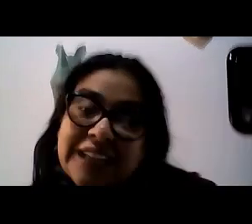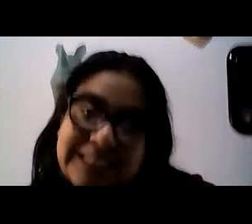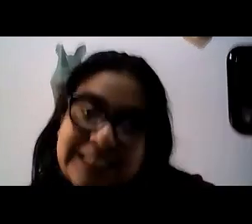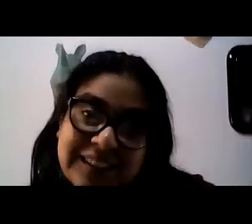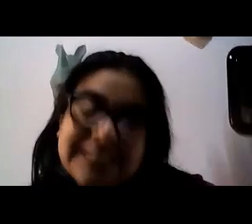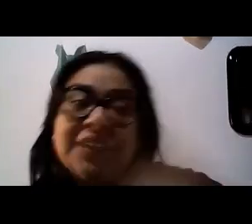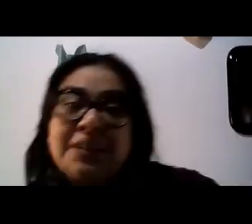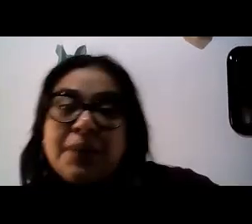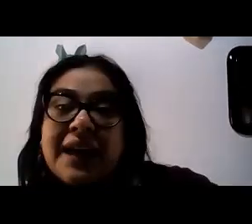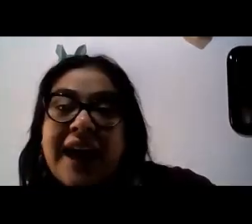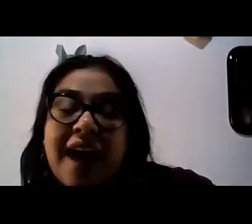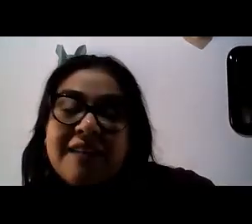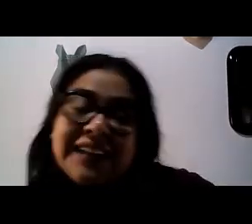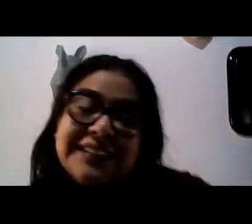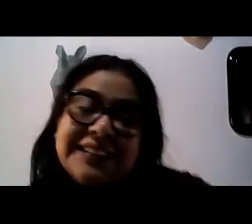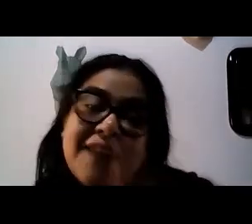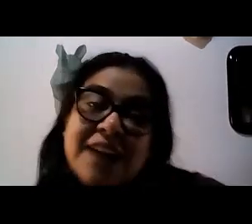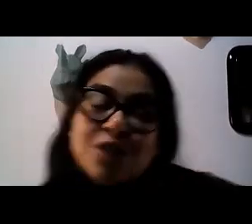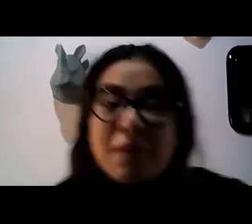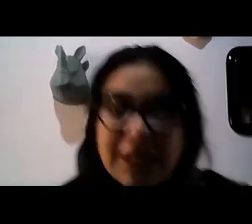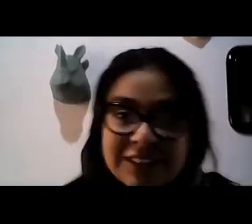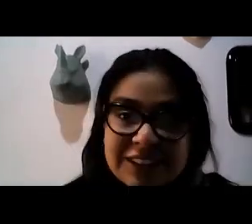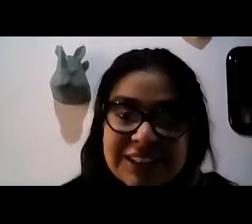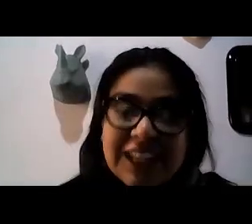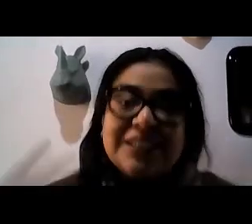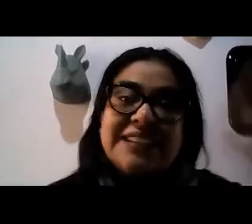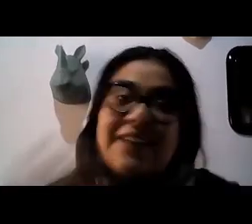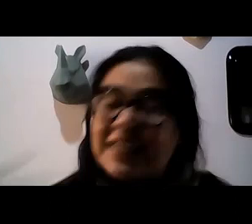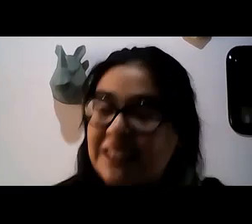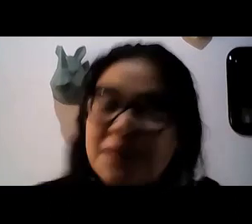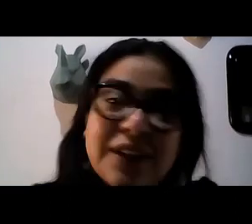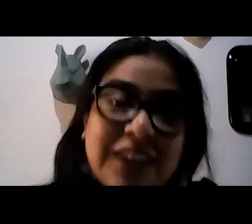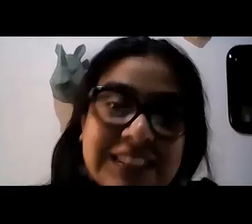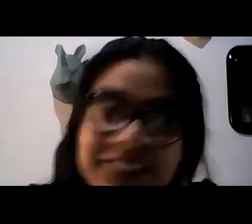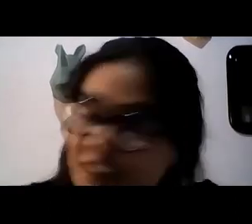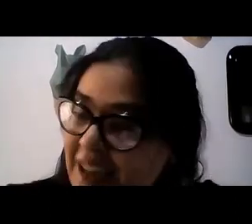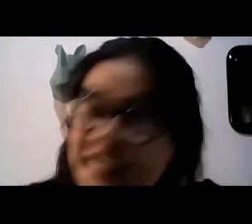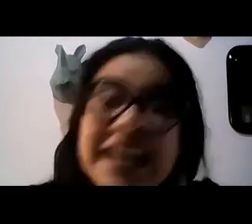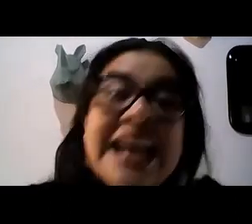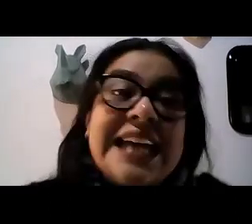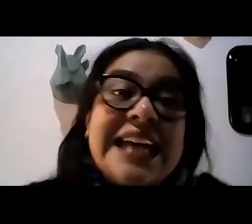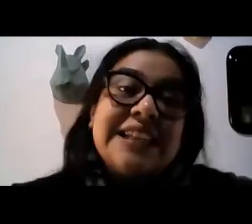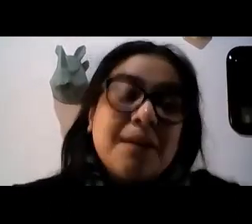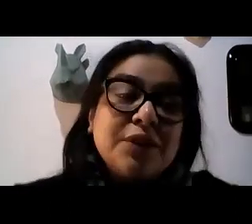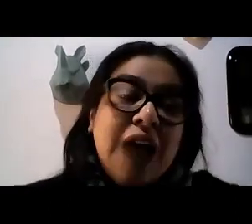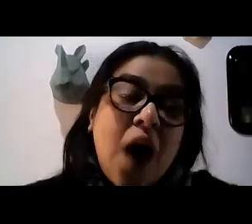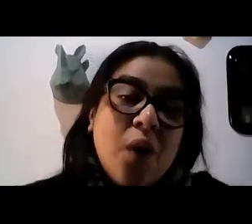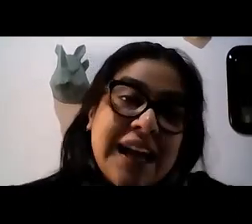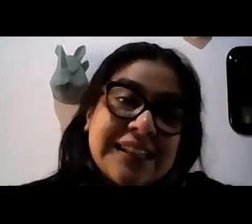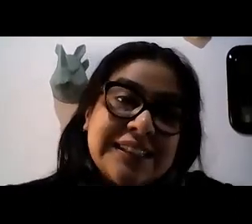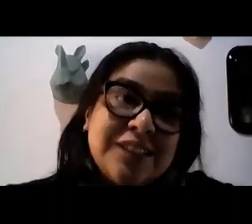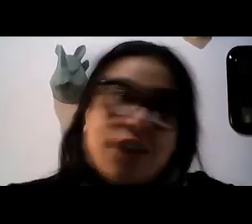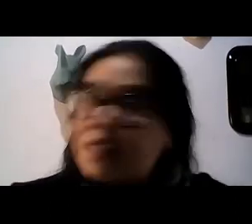un taller, sino que se puede hablar de varios momentos en donde se van transformando las actividades y ya llegamos a